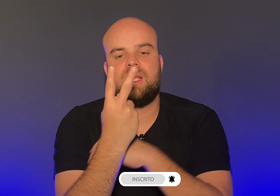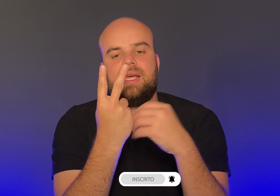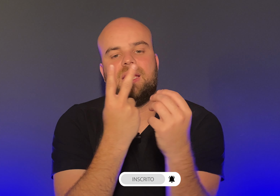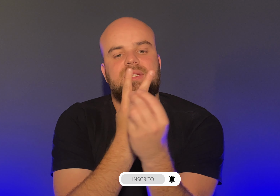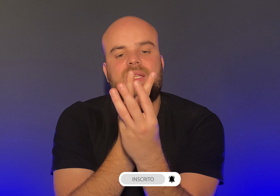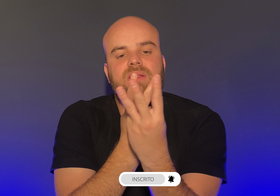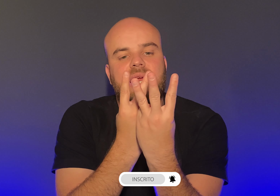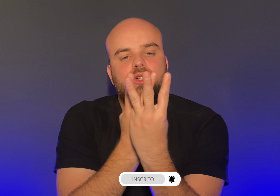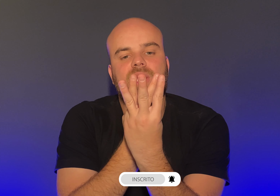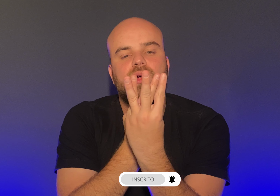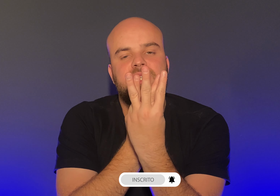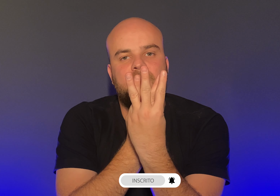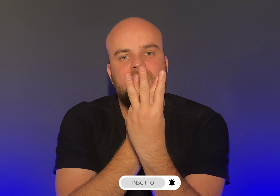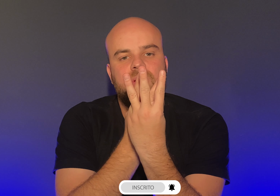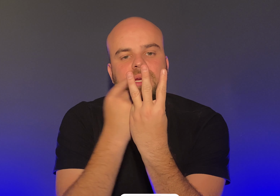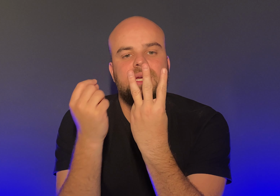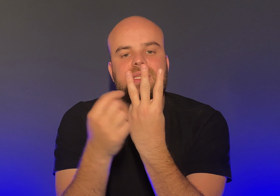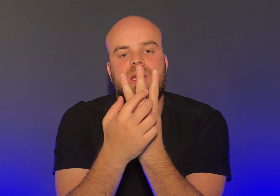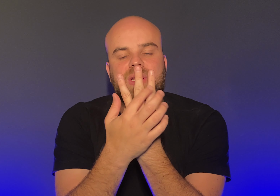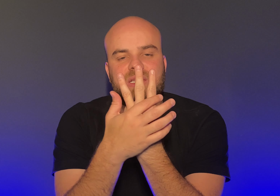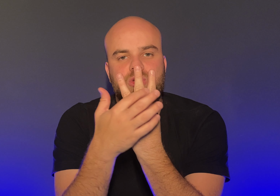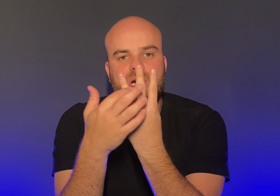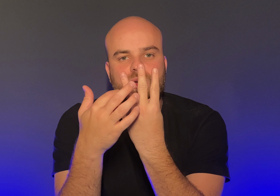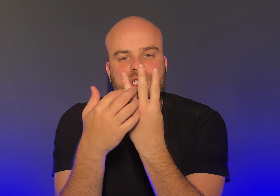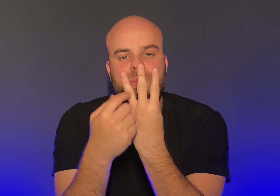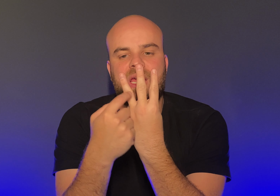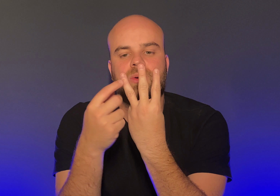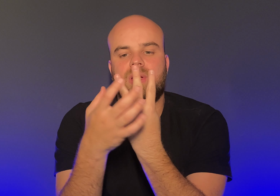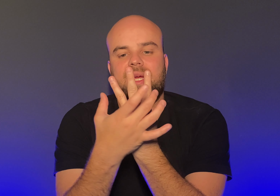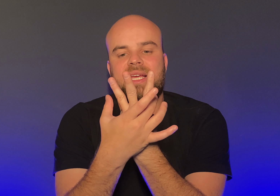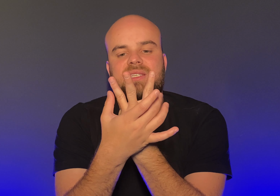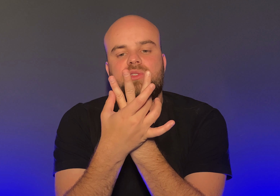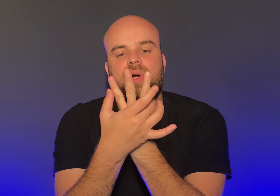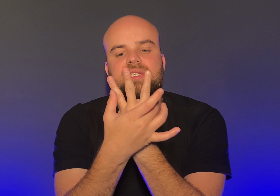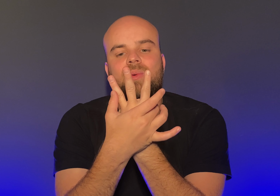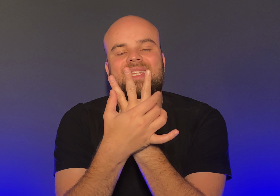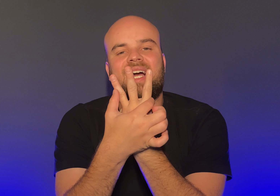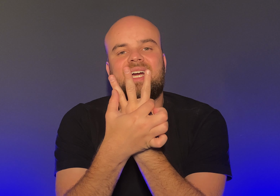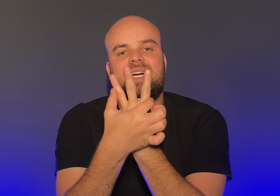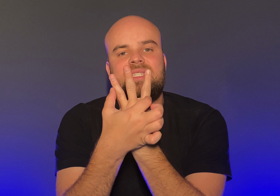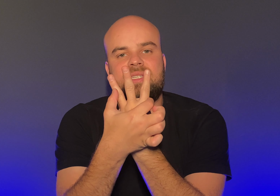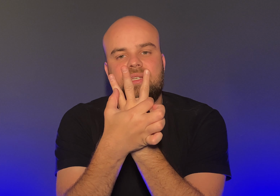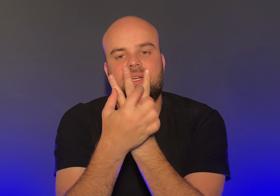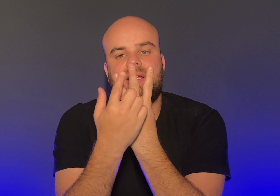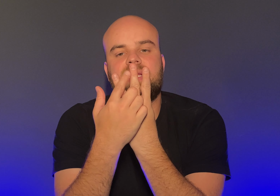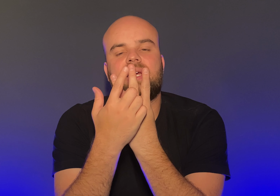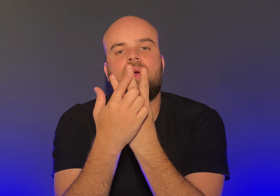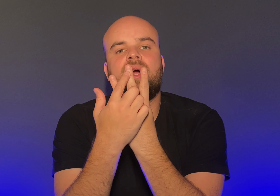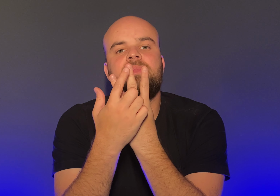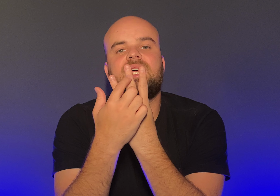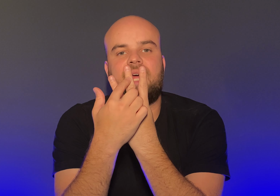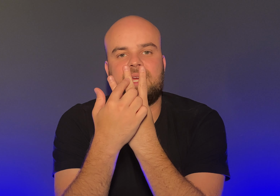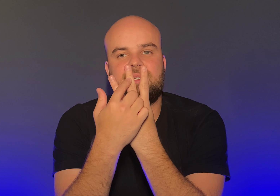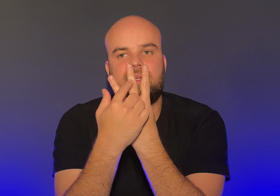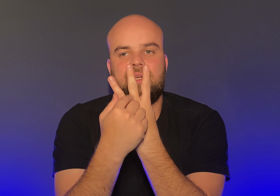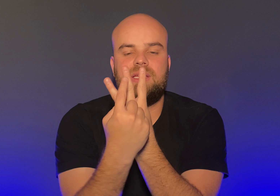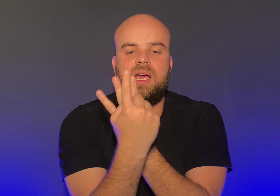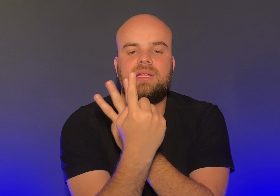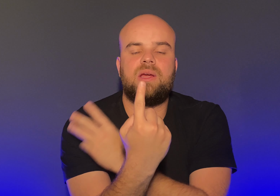você tem três jogadores de meio sendo que desses jogadores de meio esses dois são atacantes e esse aqui é um camisa 10 e aí